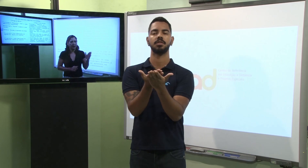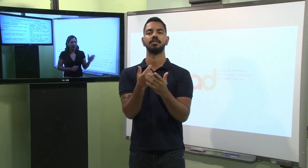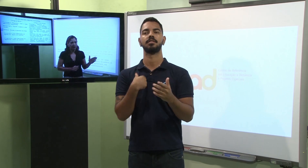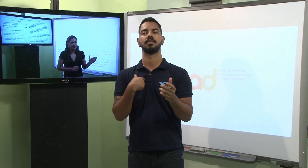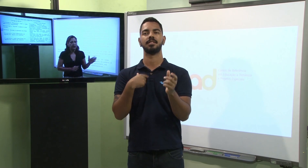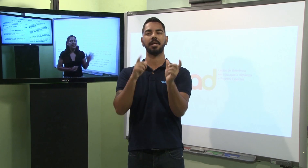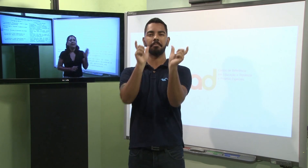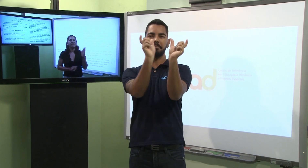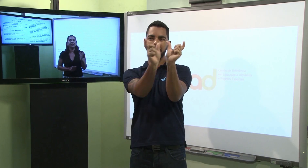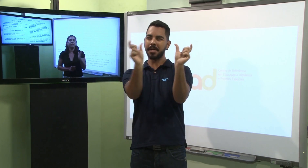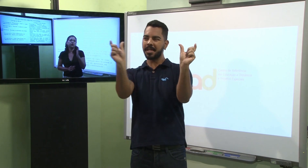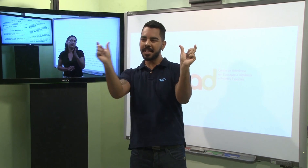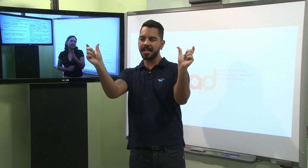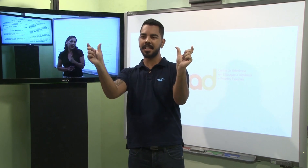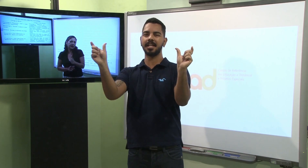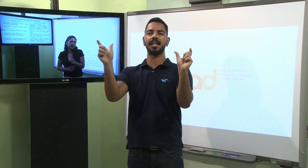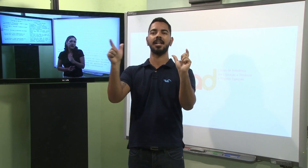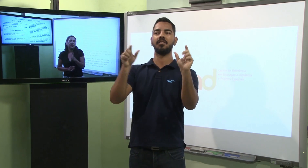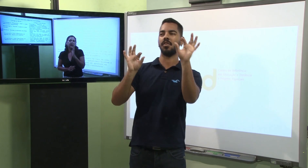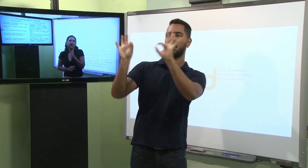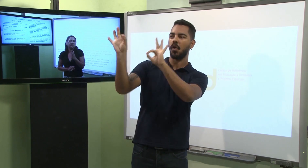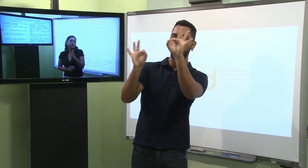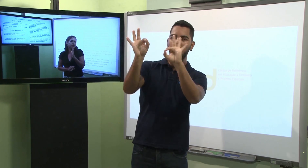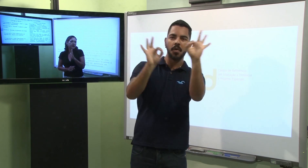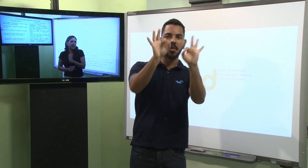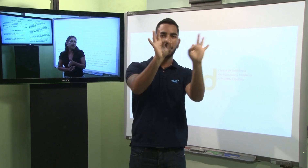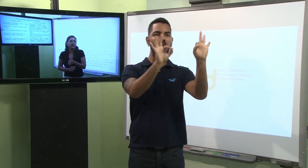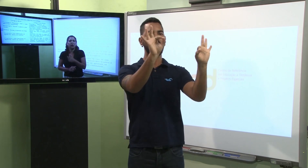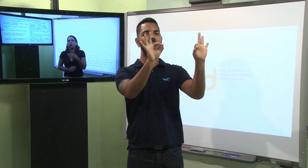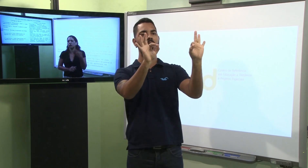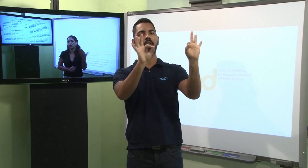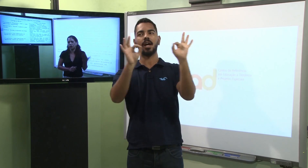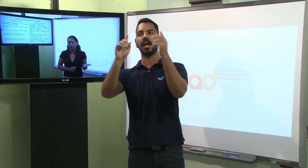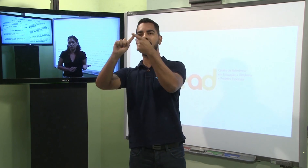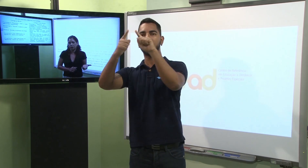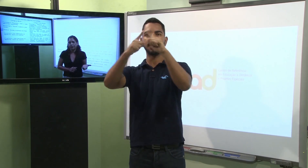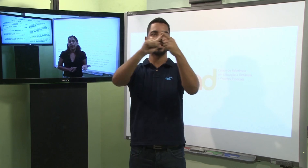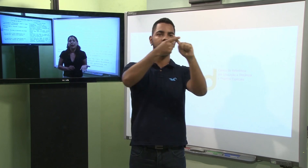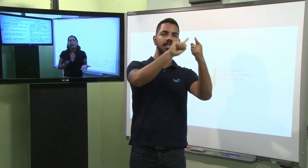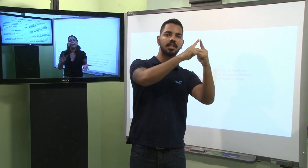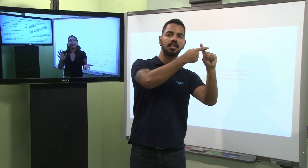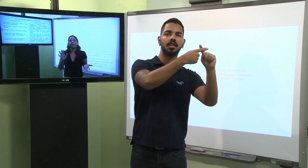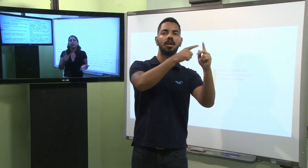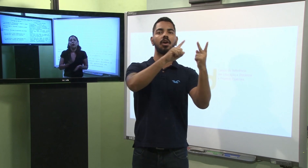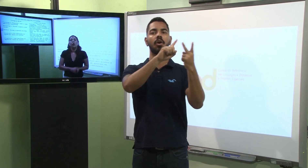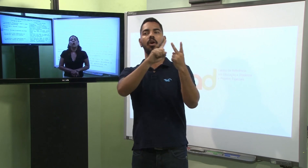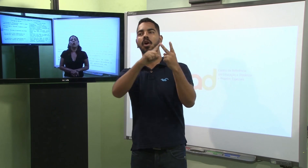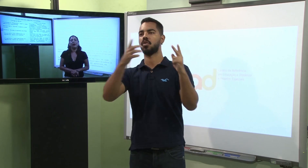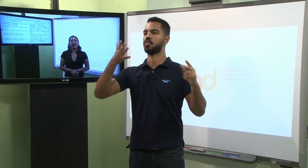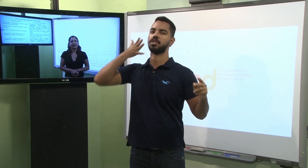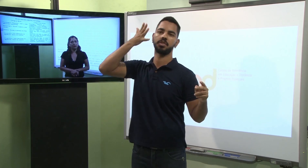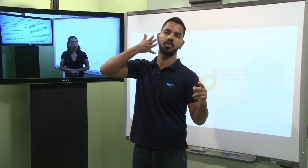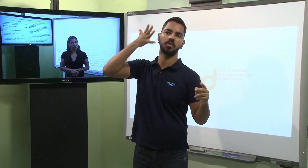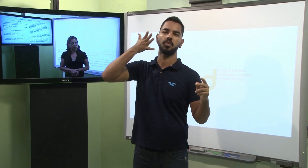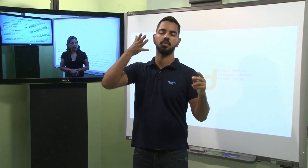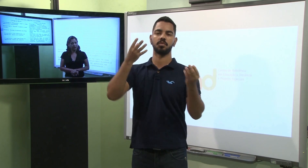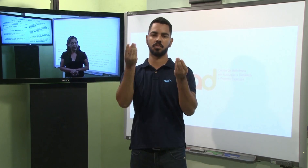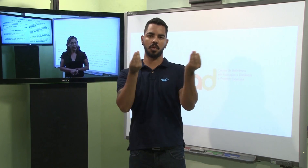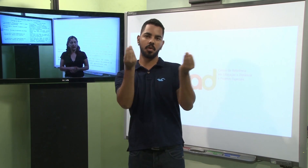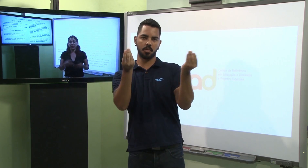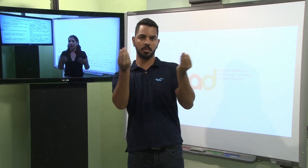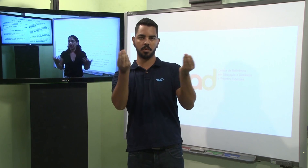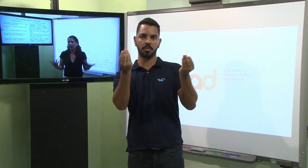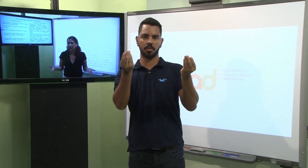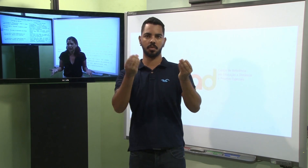disposição das palavras dentro de uma frase, dentro de uma sentença ou de um discurso. Bem, como a relação lógica